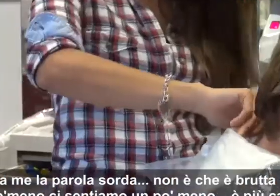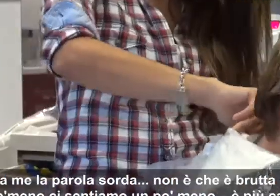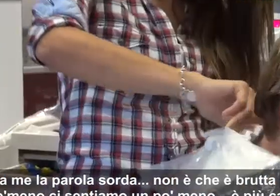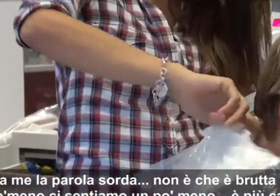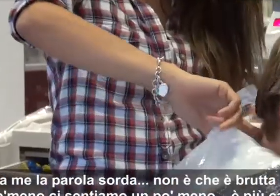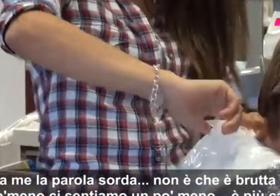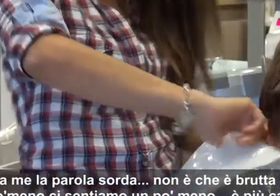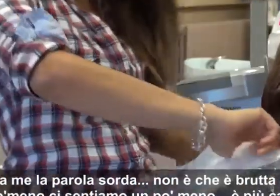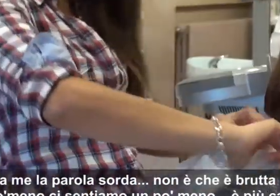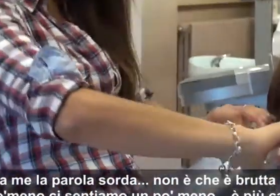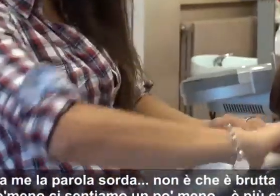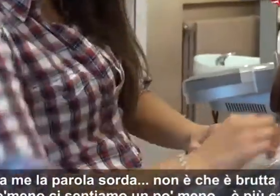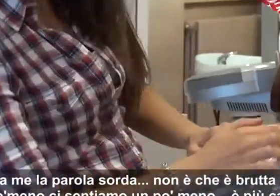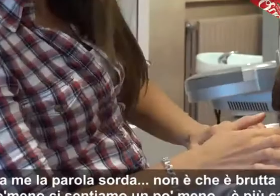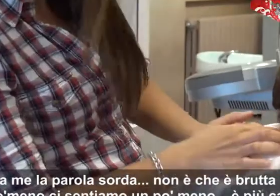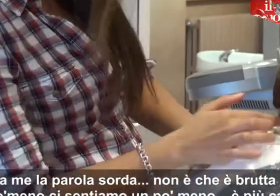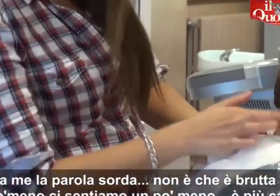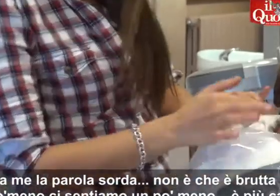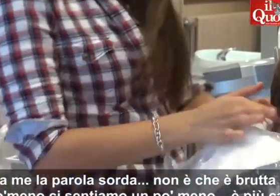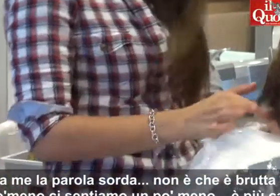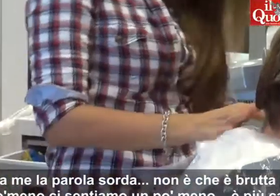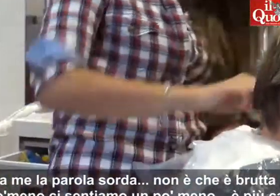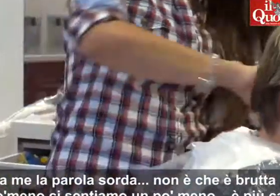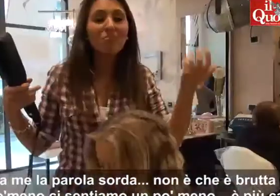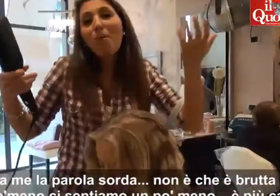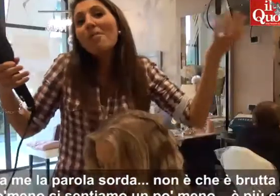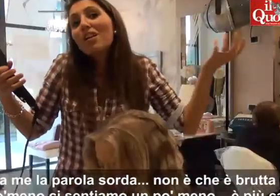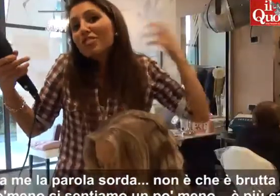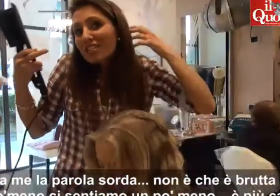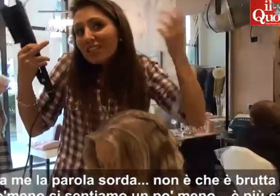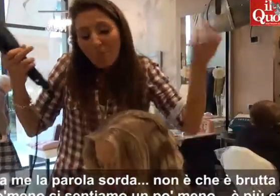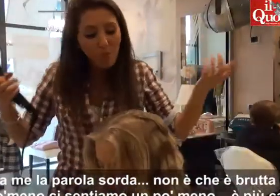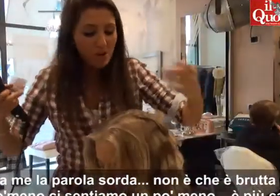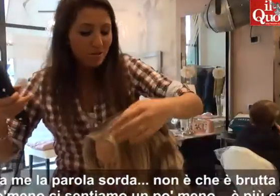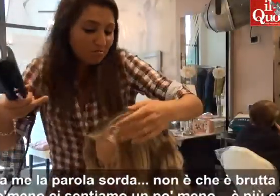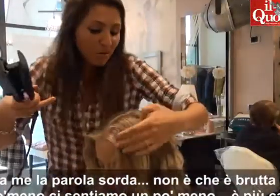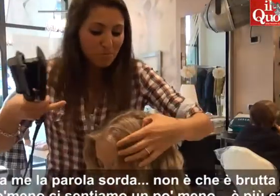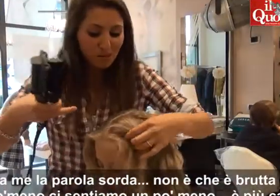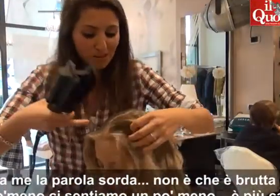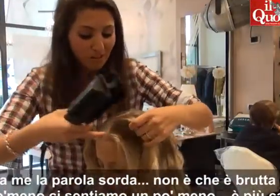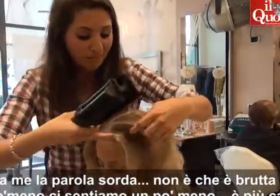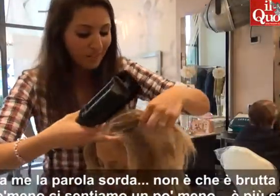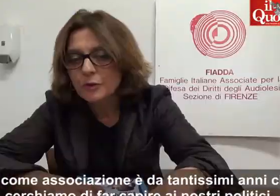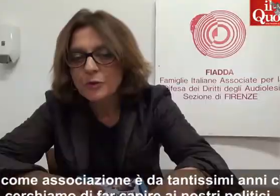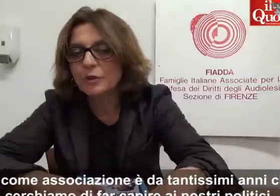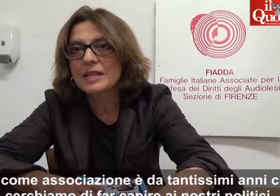Perché a me la parola è brutta. No, non è che è brutta, però un po' meno, ci tentiamo un meno, è più casino. Noi come